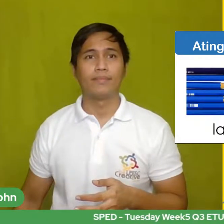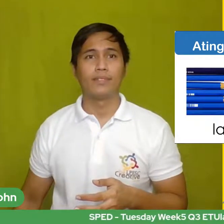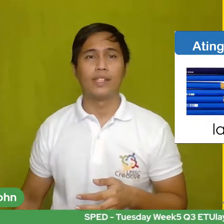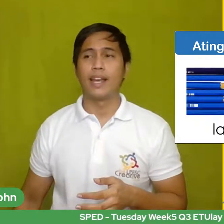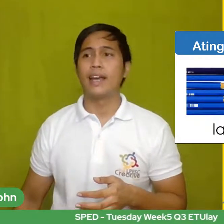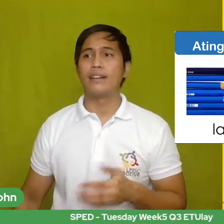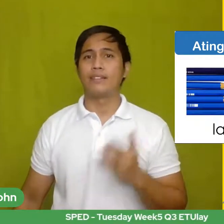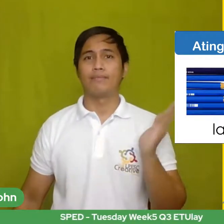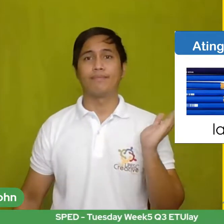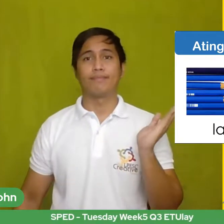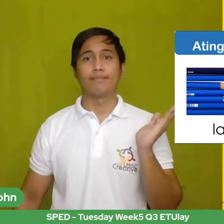Ayan.